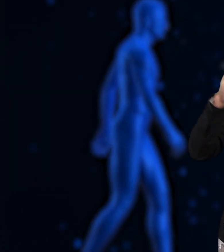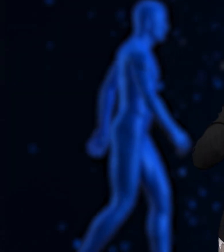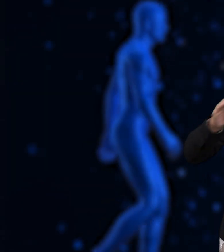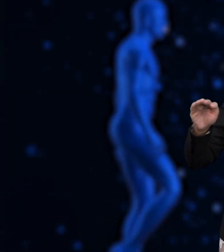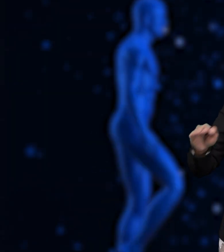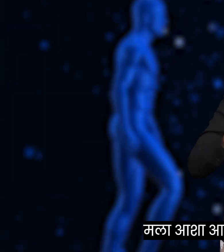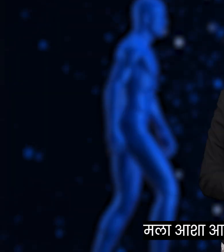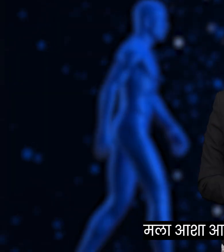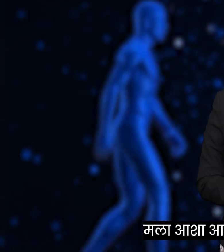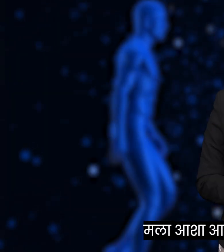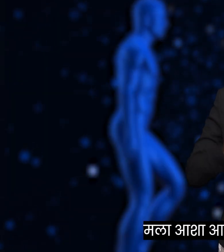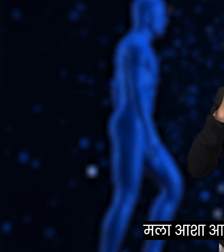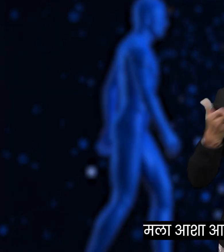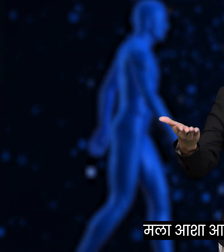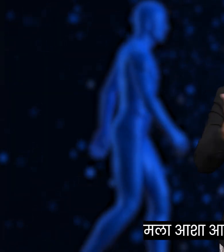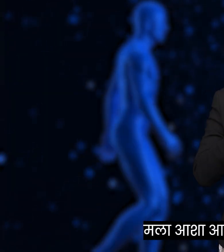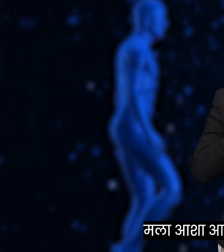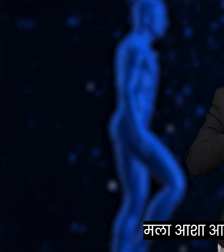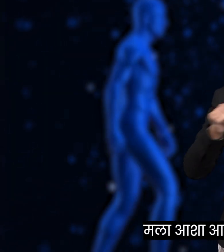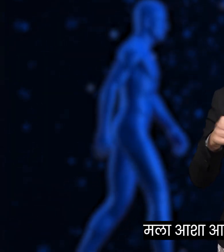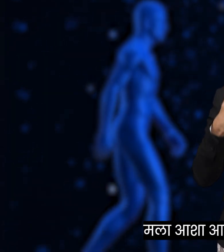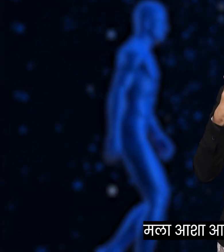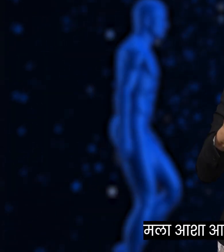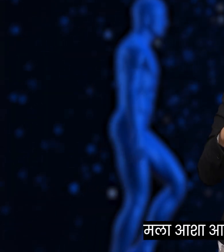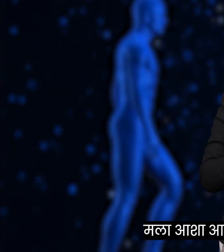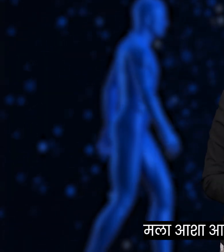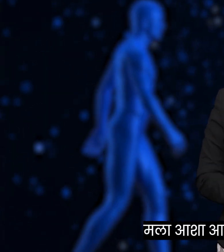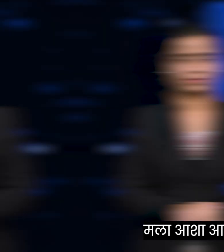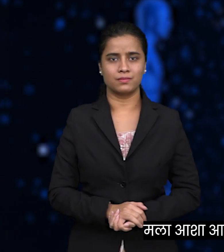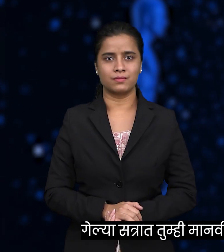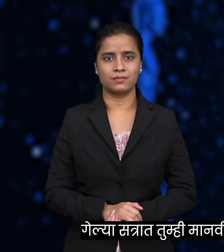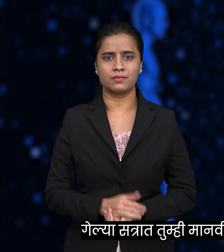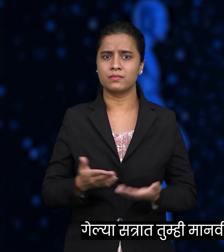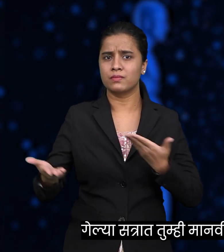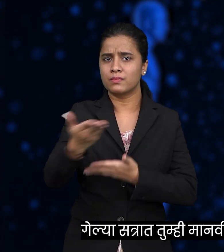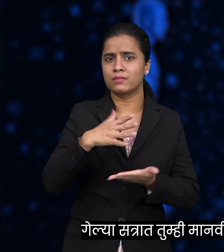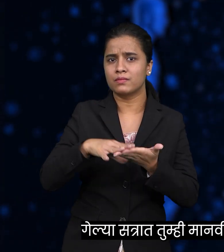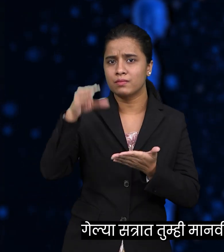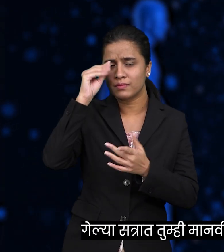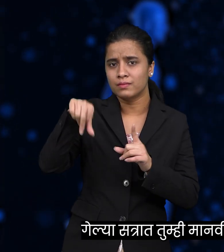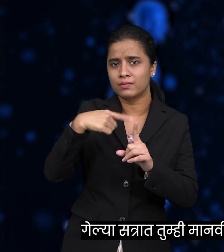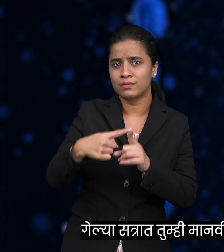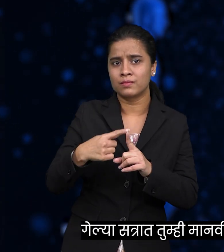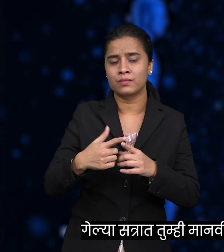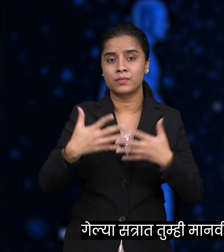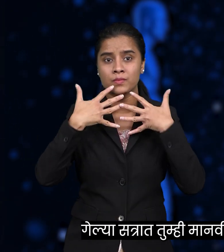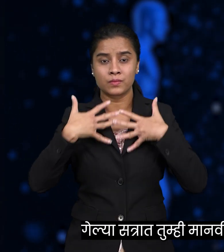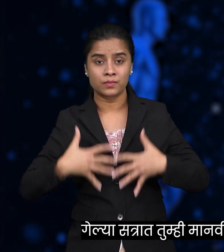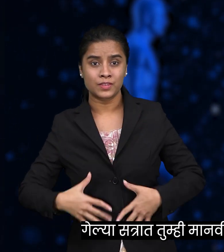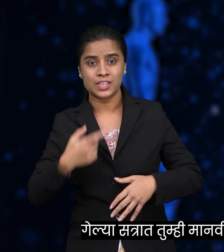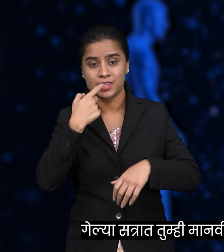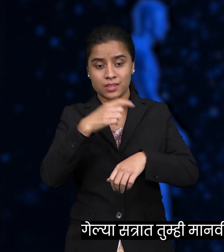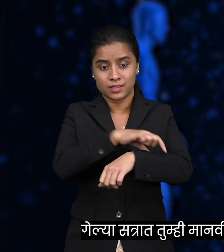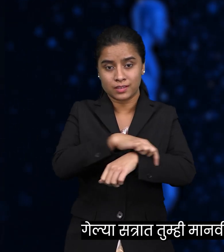नमस्कार विद्यार्थ्यांनो, मला आशा आहे की तुम्ही सर्वजण ठीक असाल. गेल्या काही सत्रात तुम्ही मानवी सांगाडा